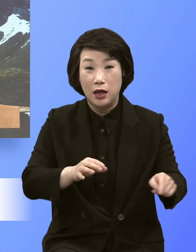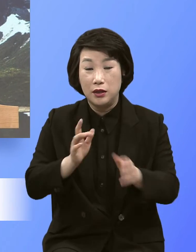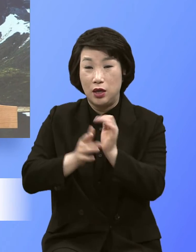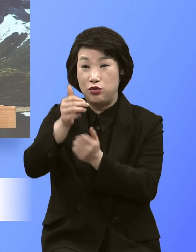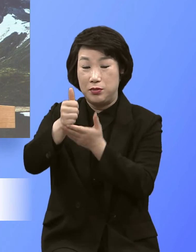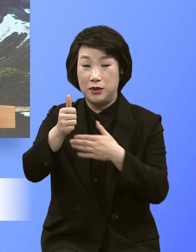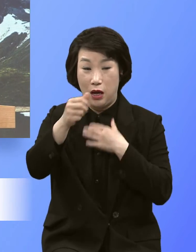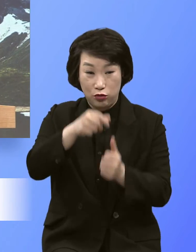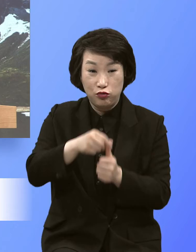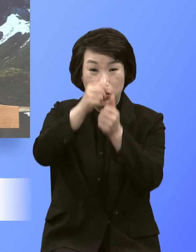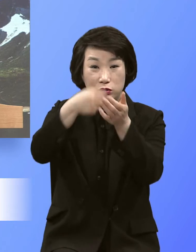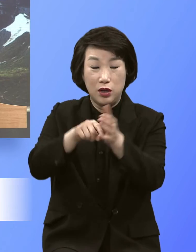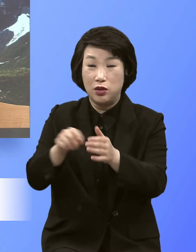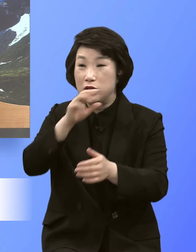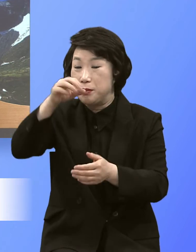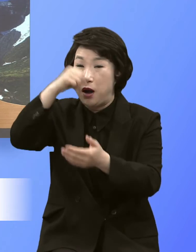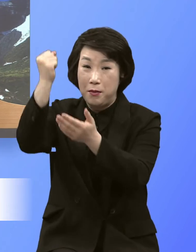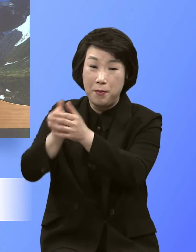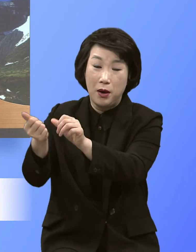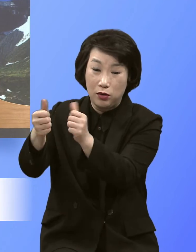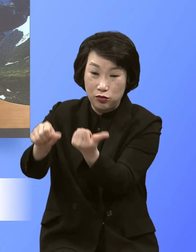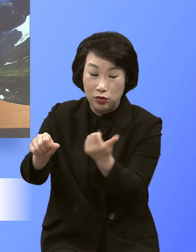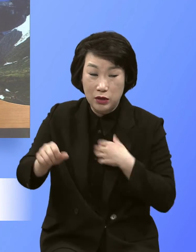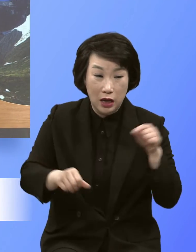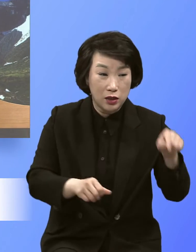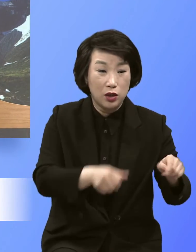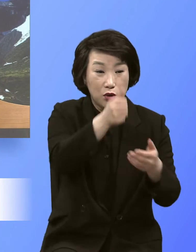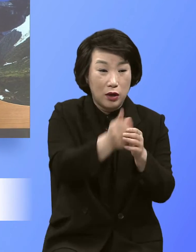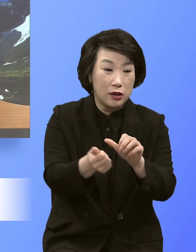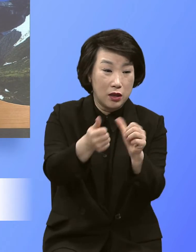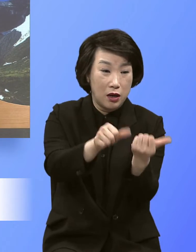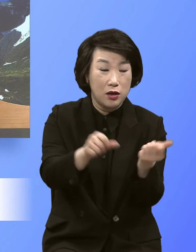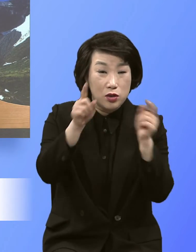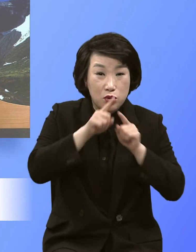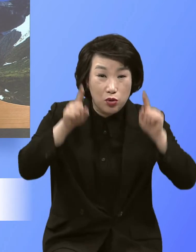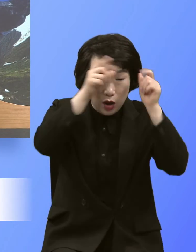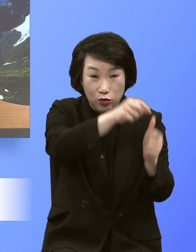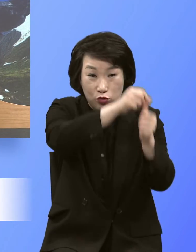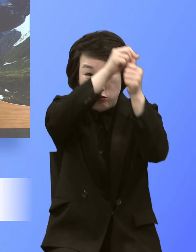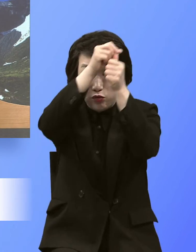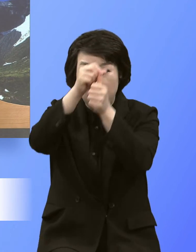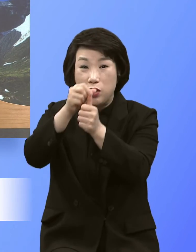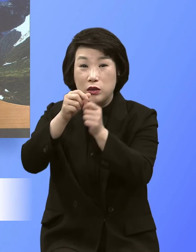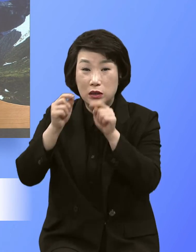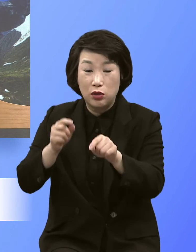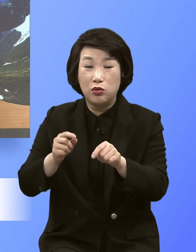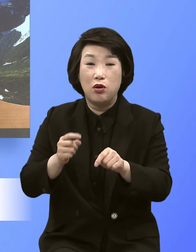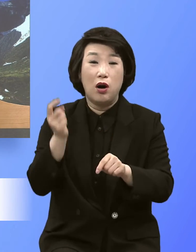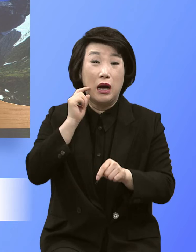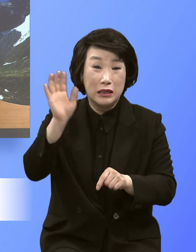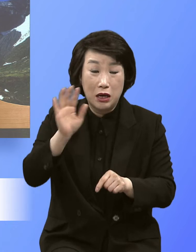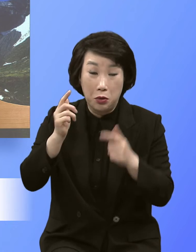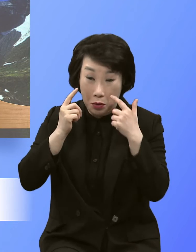예수께서 나를 위해 죽으시고 나를 죄와 사망과 지옥에서 구원한 것도 허상이 아니라 실상이라면,